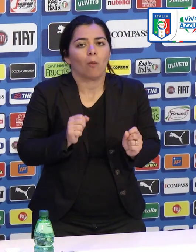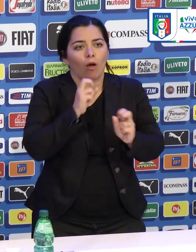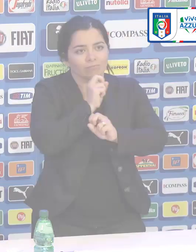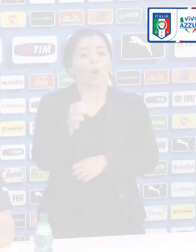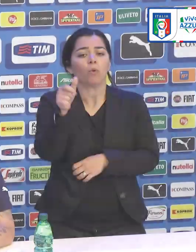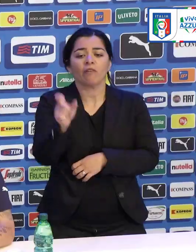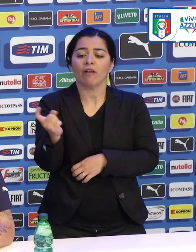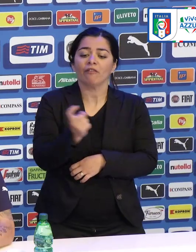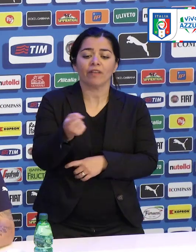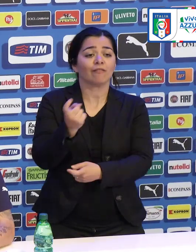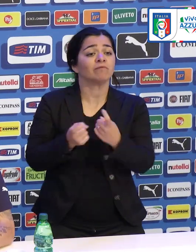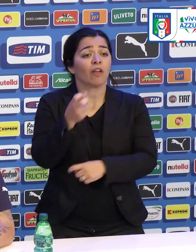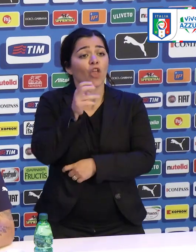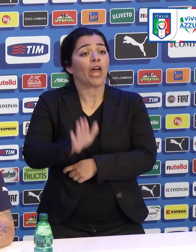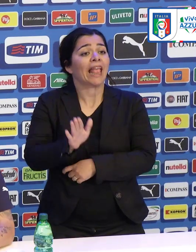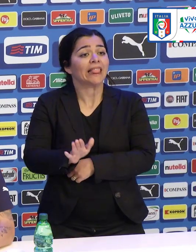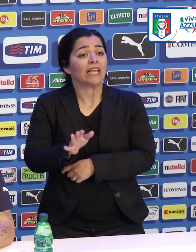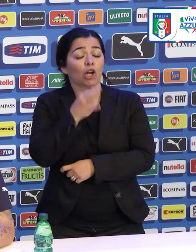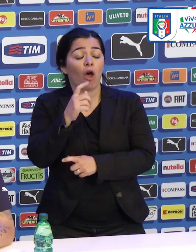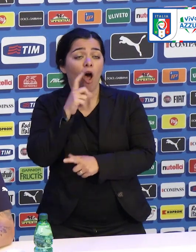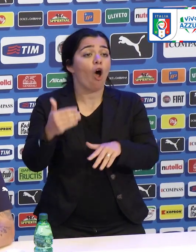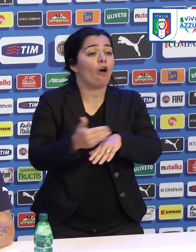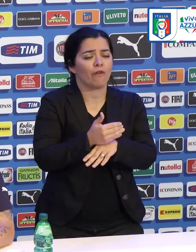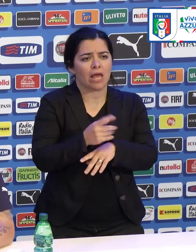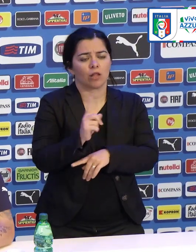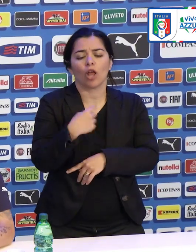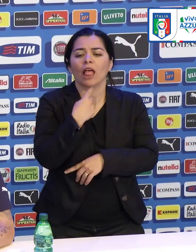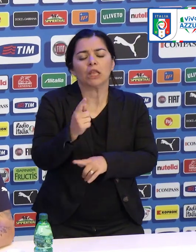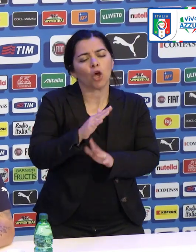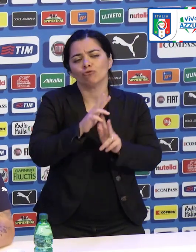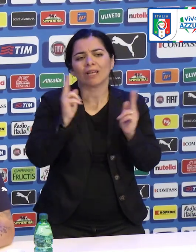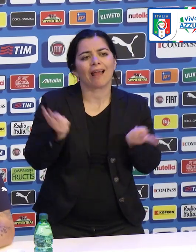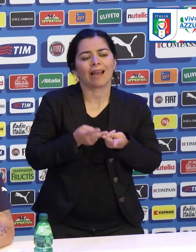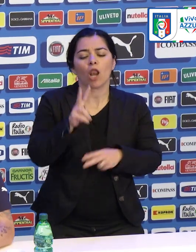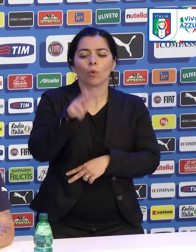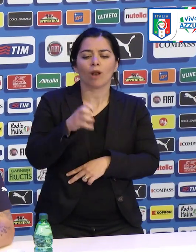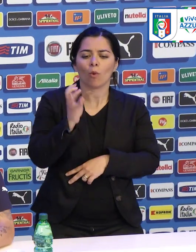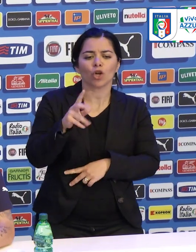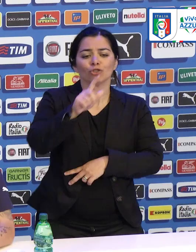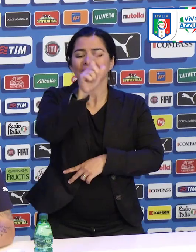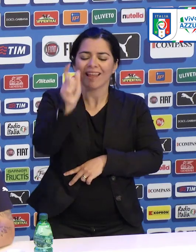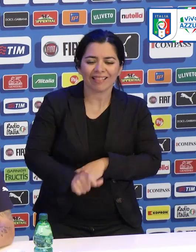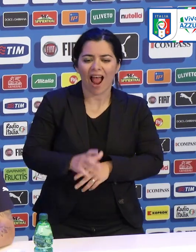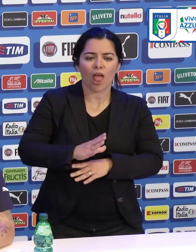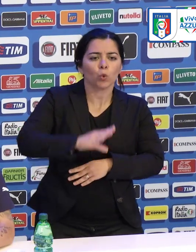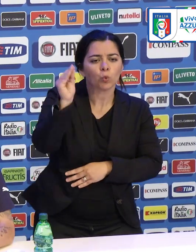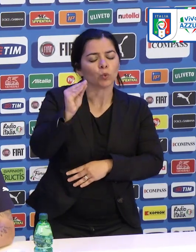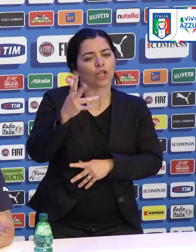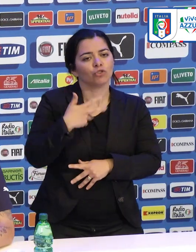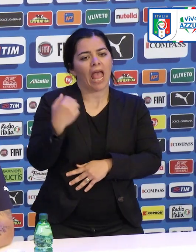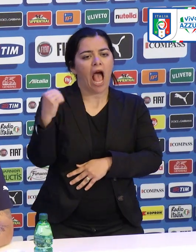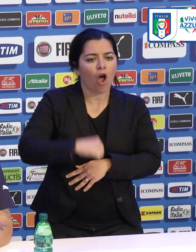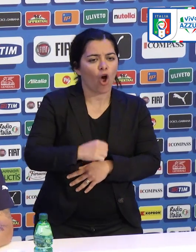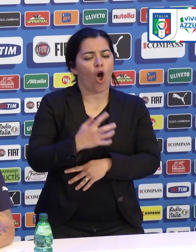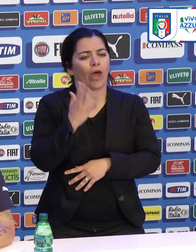questo non succeda. Qua si parla che siamo nel 2014 e c'è ancora in tutta Italia questa storia